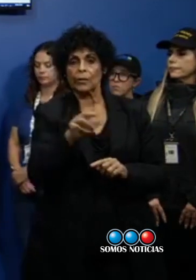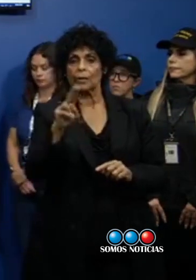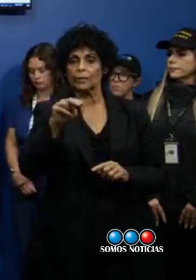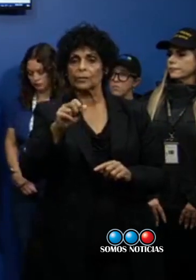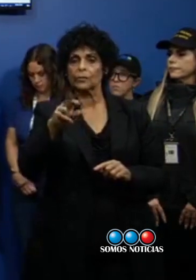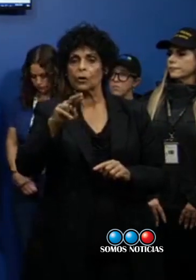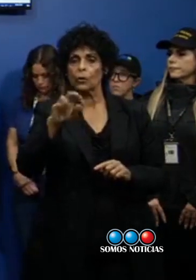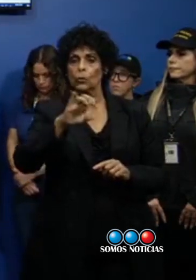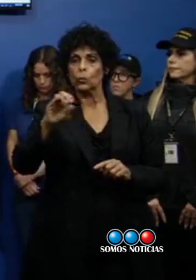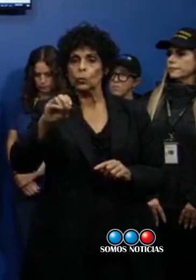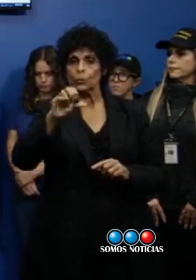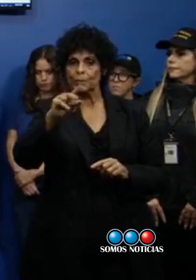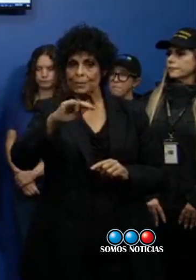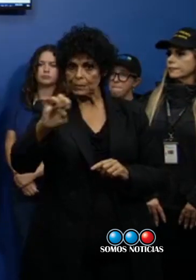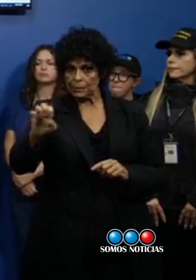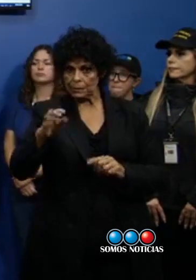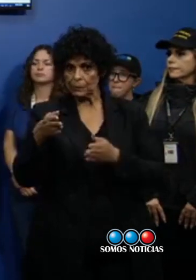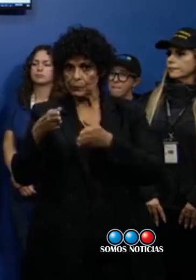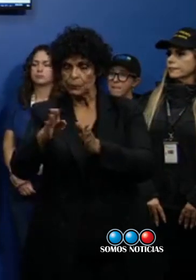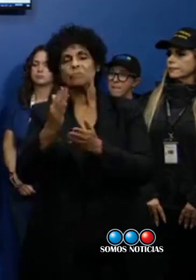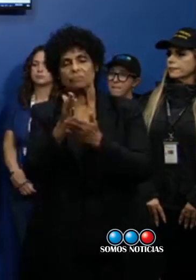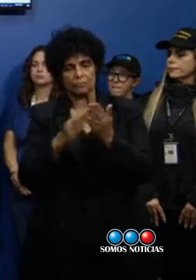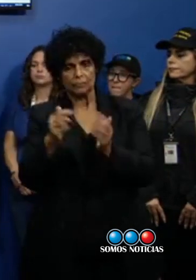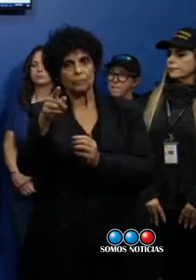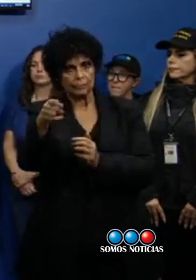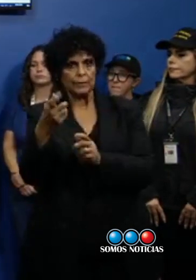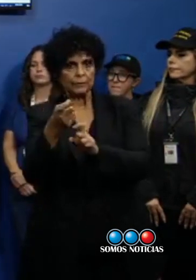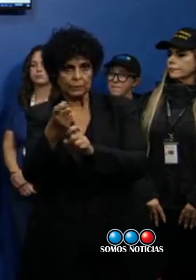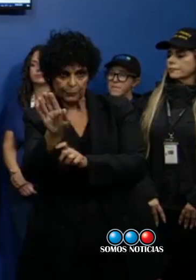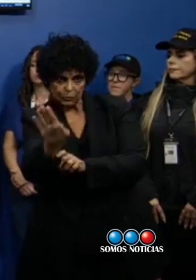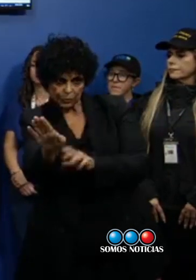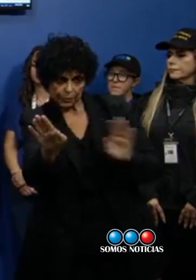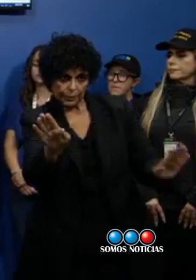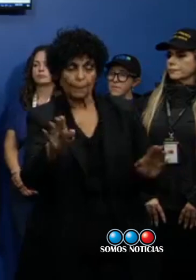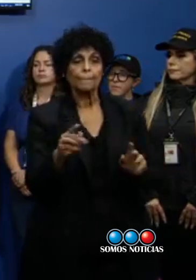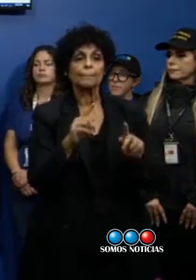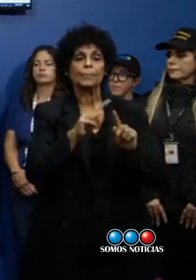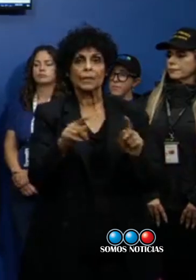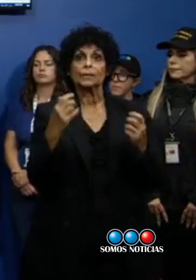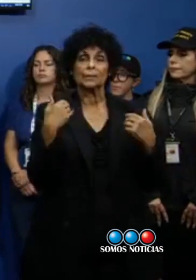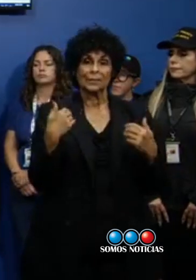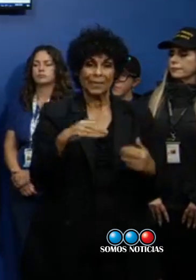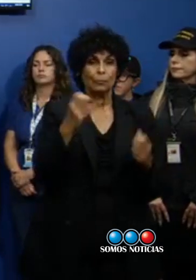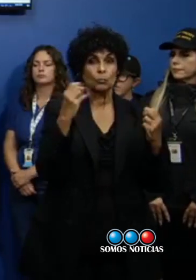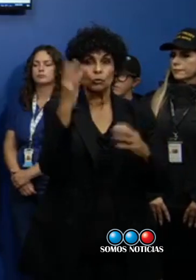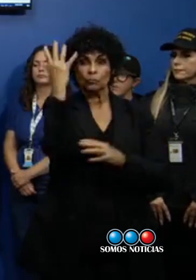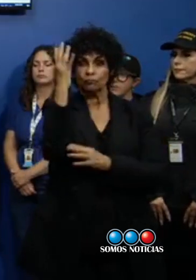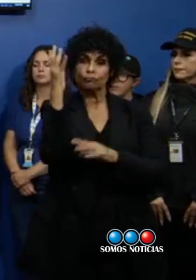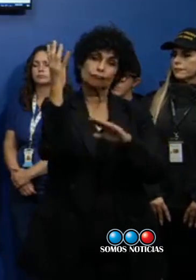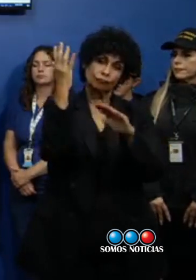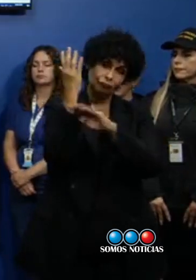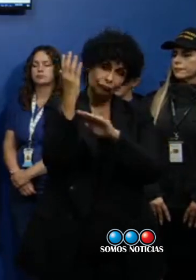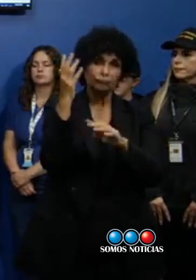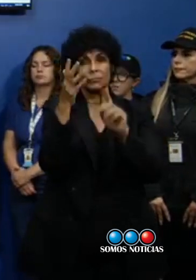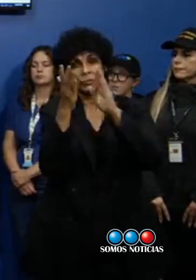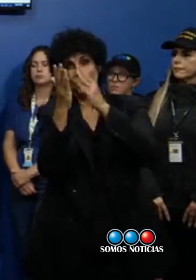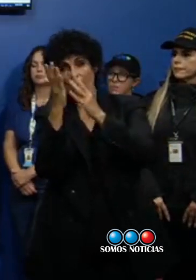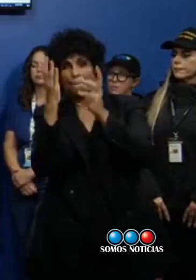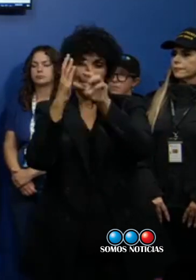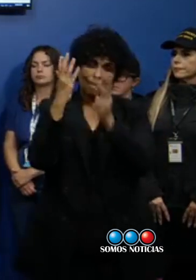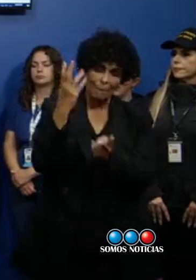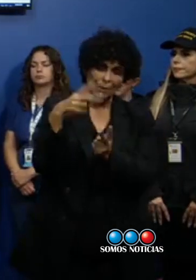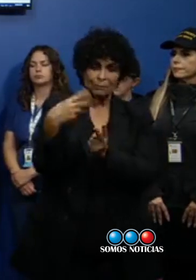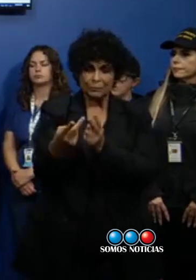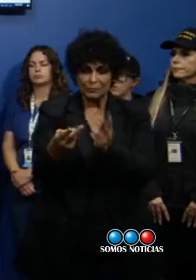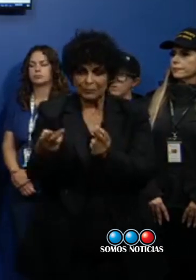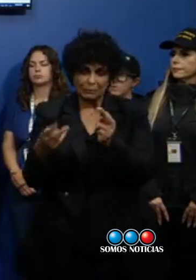Road nuestros equipos siguen evaluando los daños y retirando escombros pero nuestros equipos en las carreteras y puentes han despejado